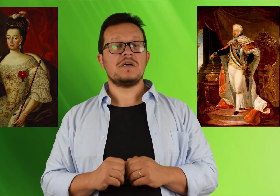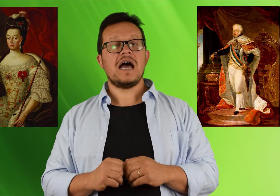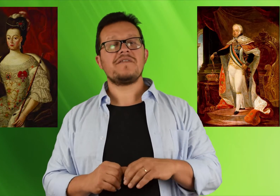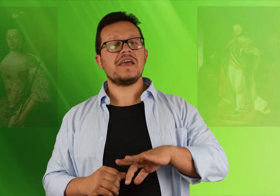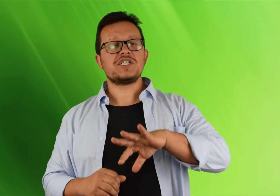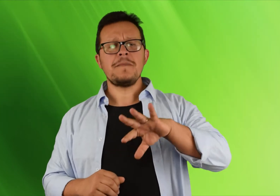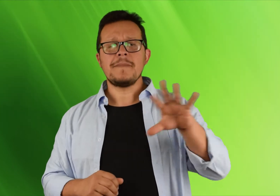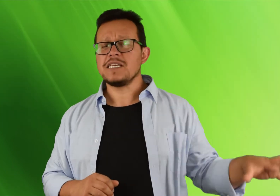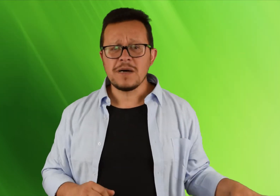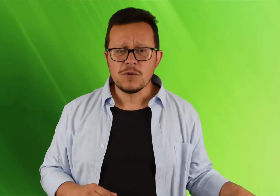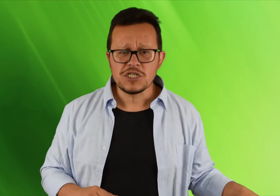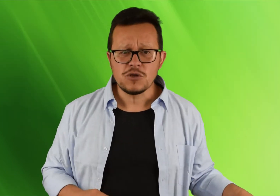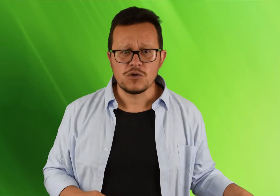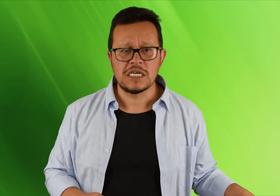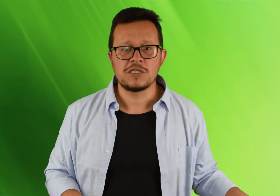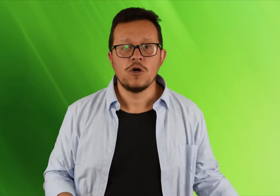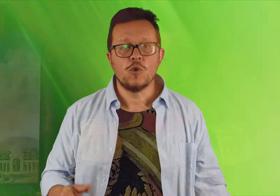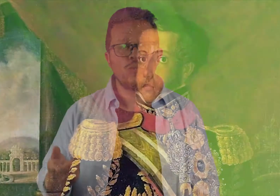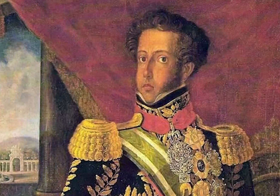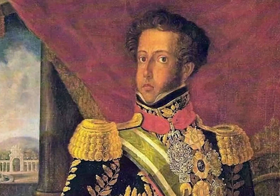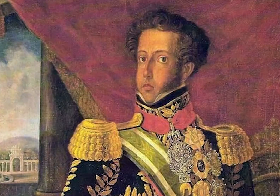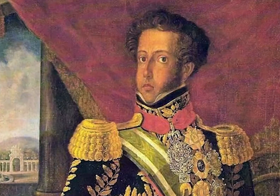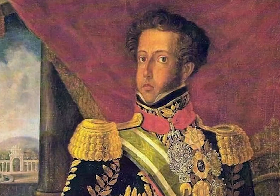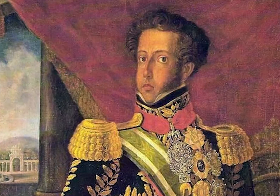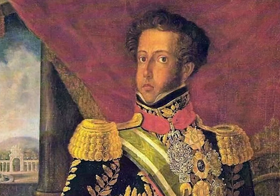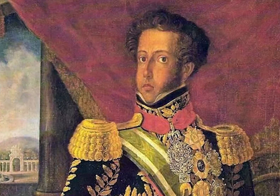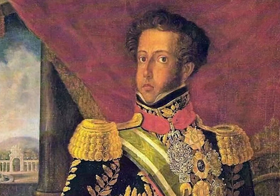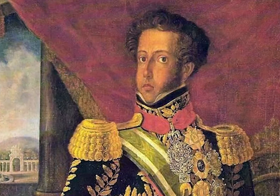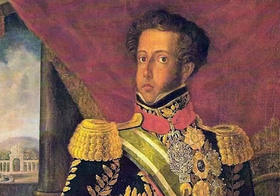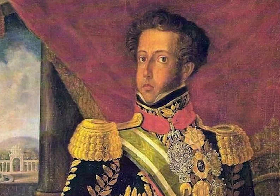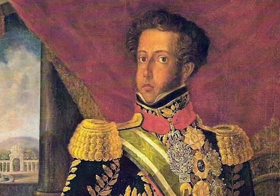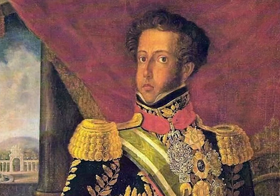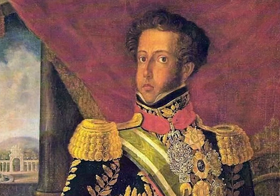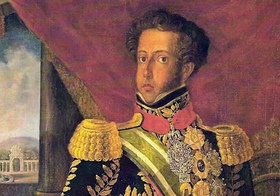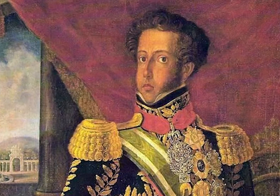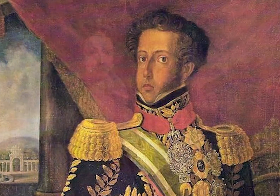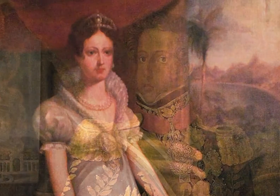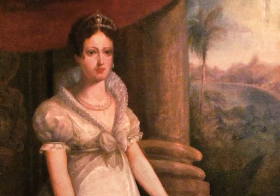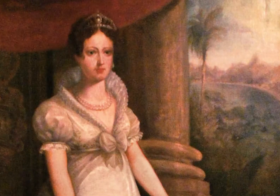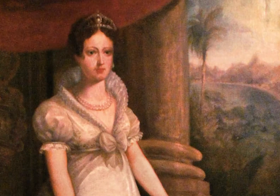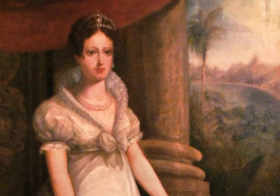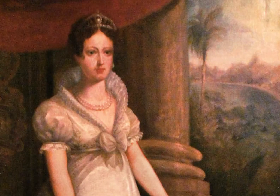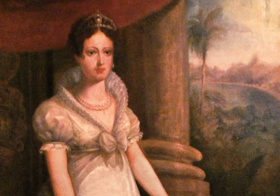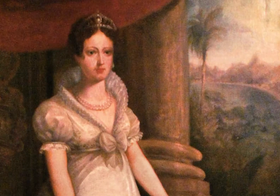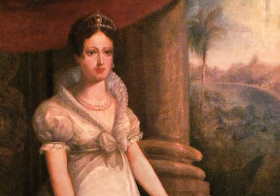a viagem mais maluca de todas, um jovem príncipe que decide brigar com o pai, uma princesa linda